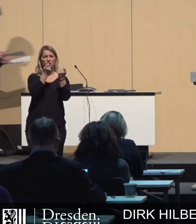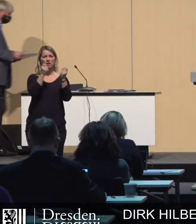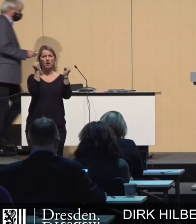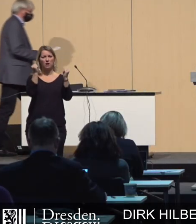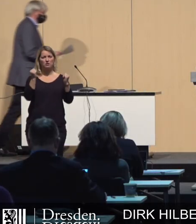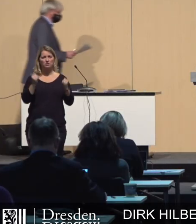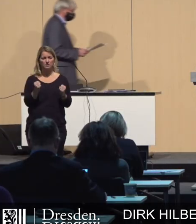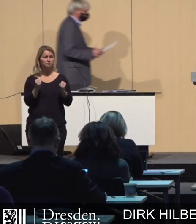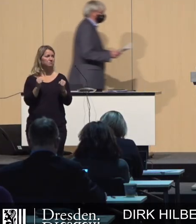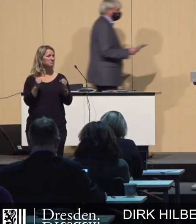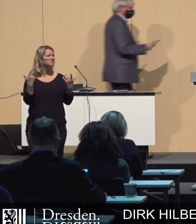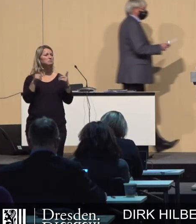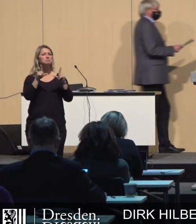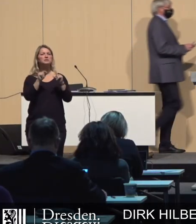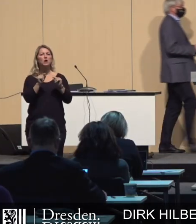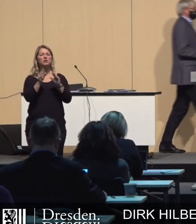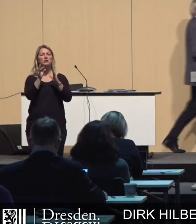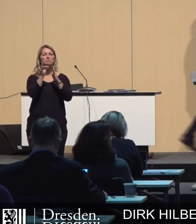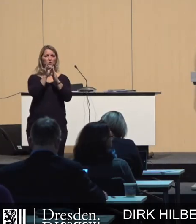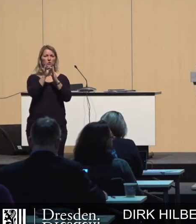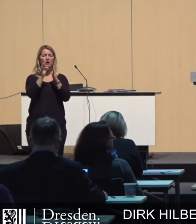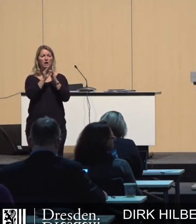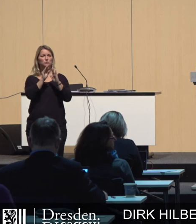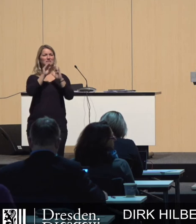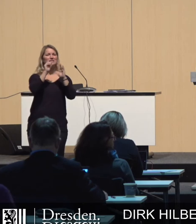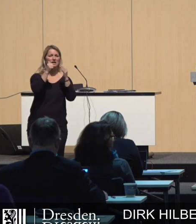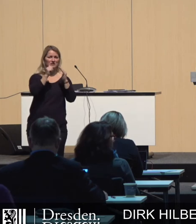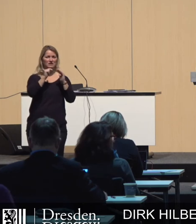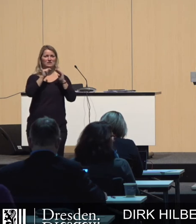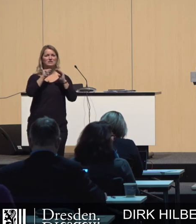ich jetzt, was punktweise heißt. Das ist 6., 7., 8.